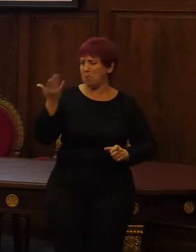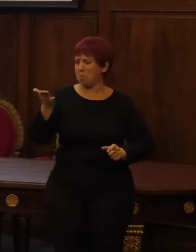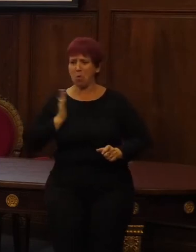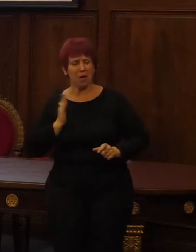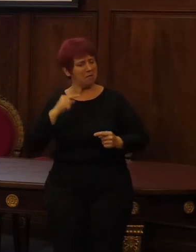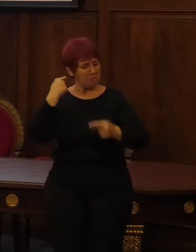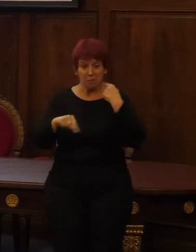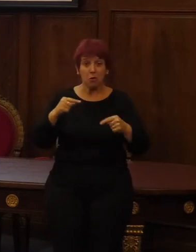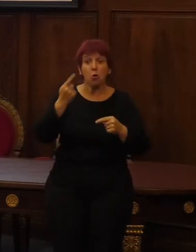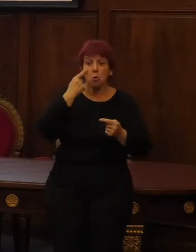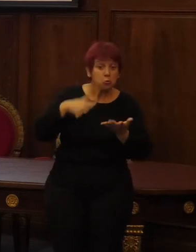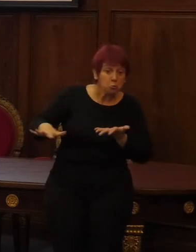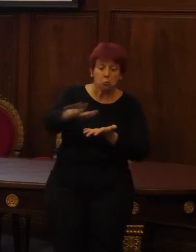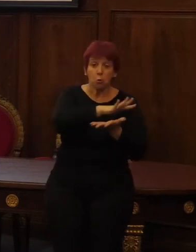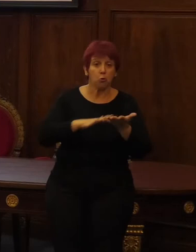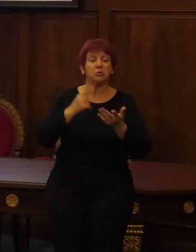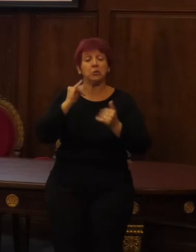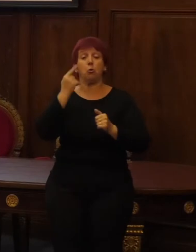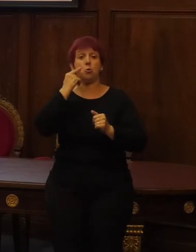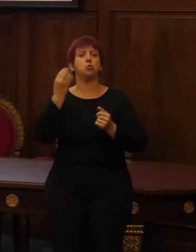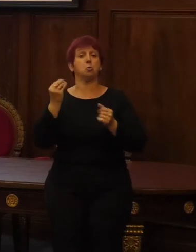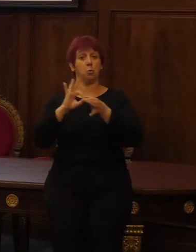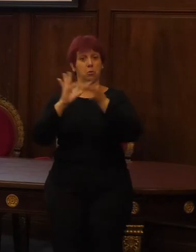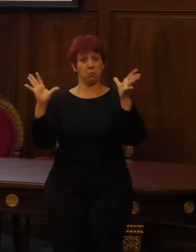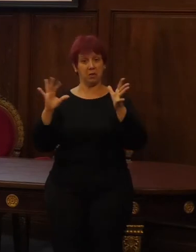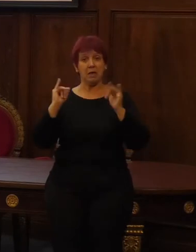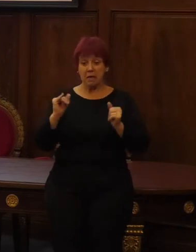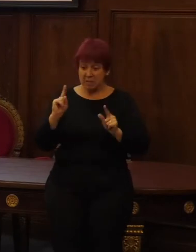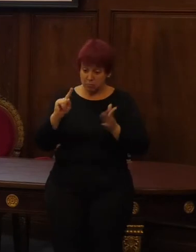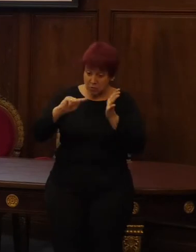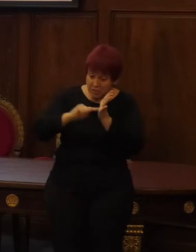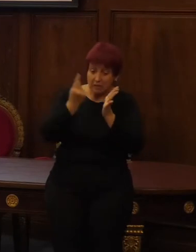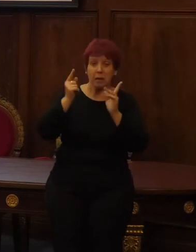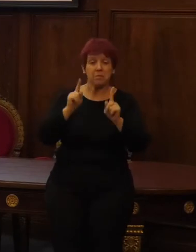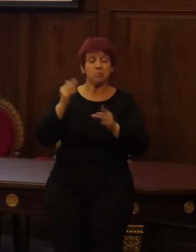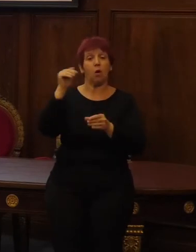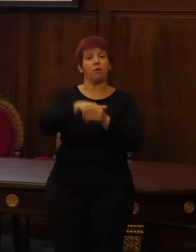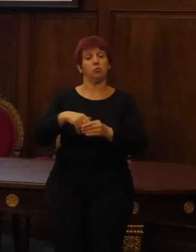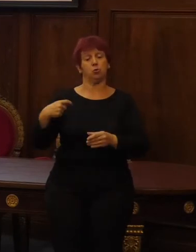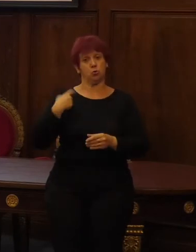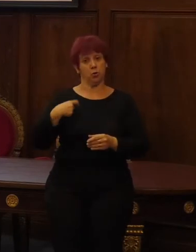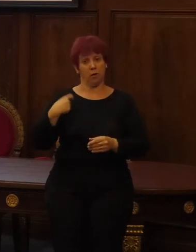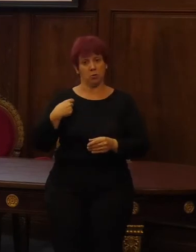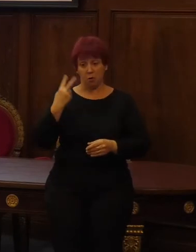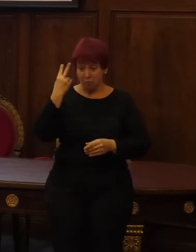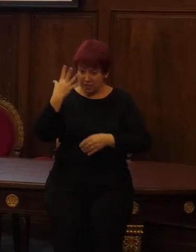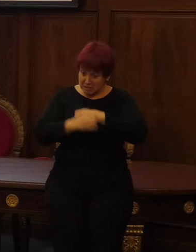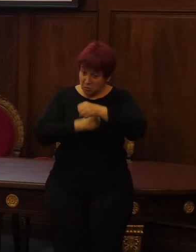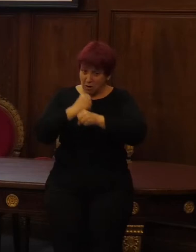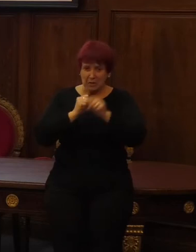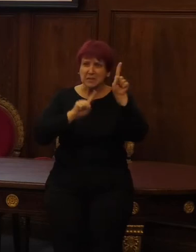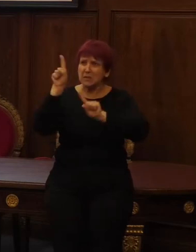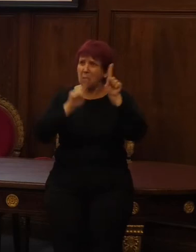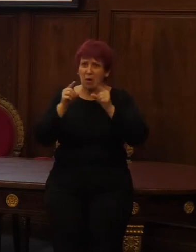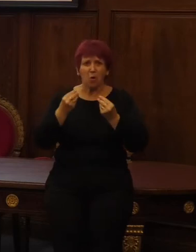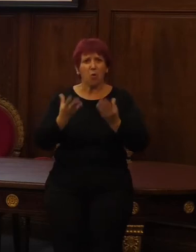género, es productora de conocimientos y democracia como aportes centrales de nuestra sociedad. 25 años de